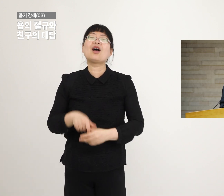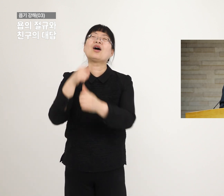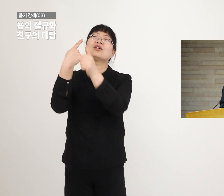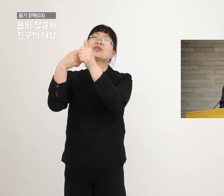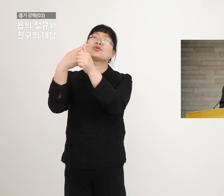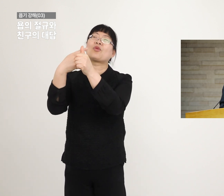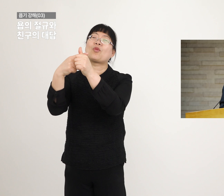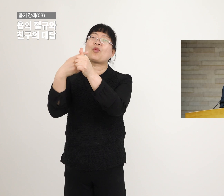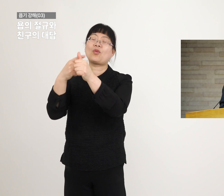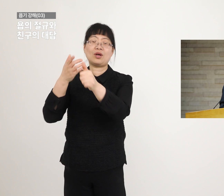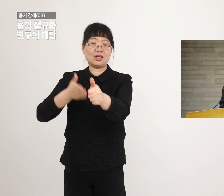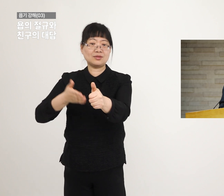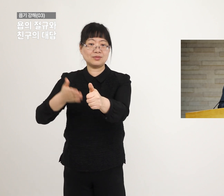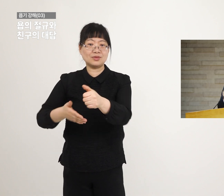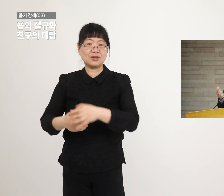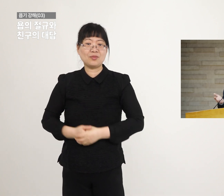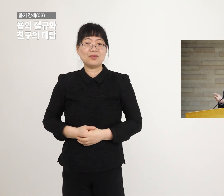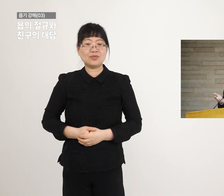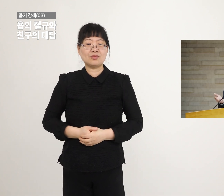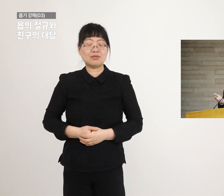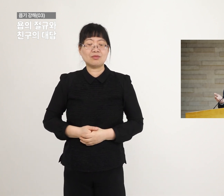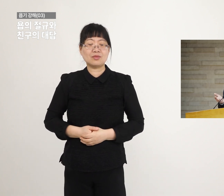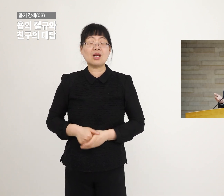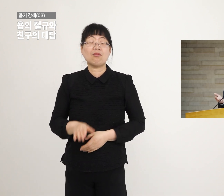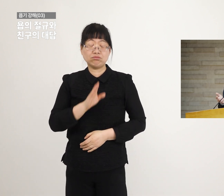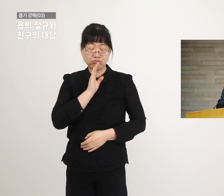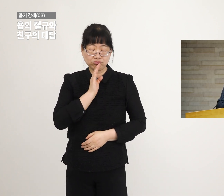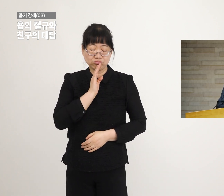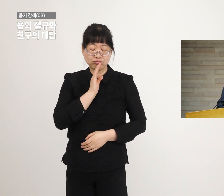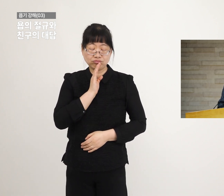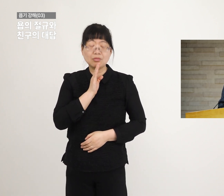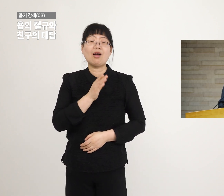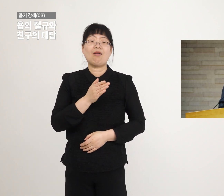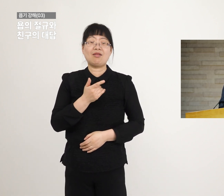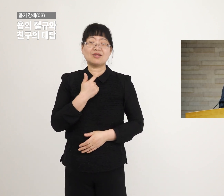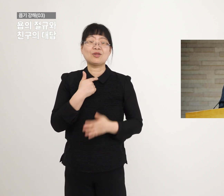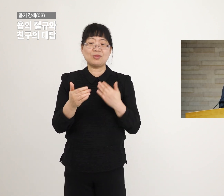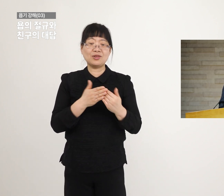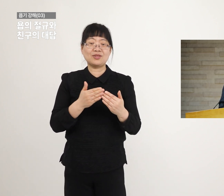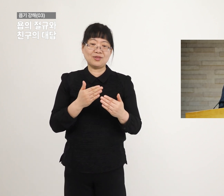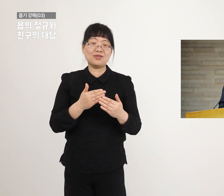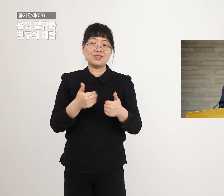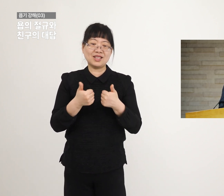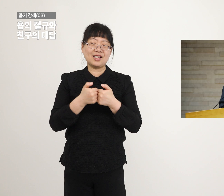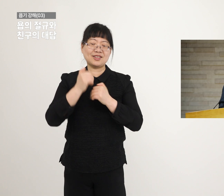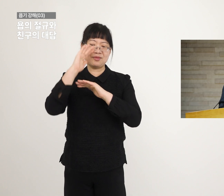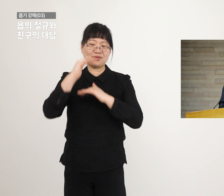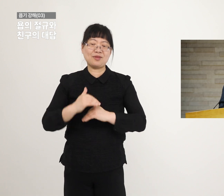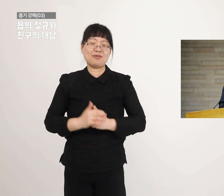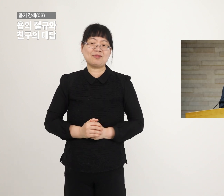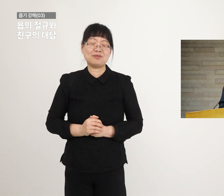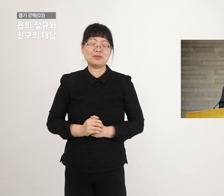하십시오. 실제 있었던 상담 내용이에요. 욕을 하십시오.